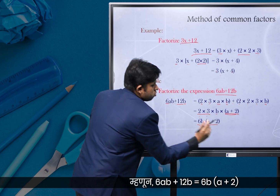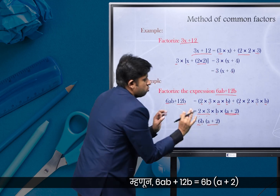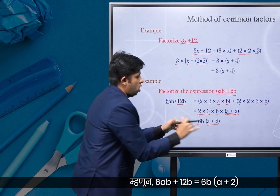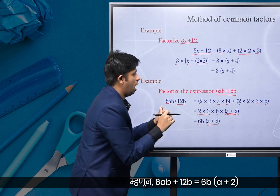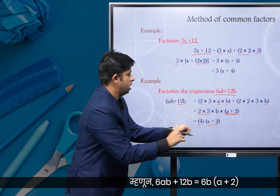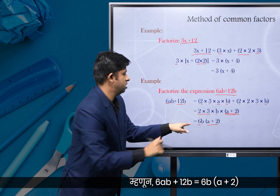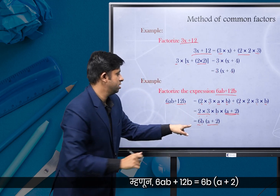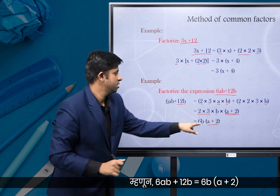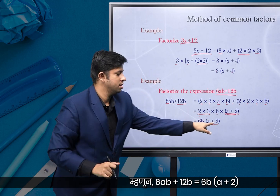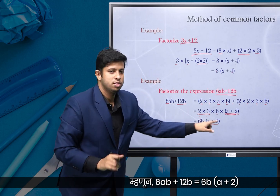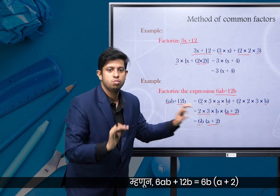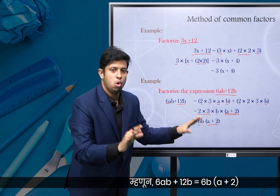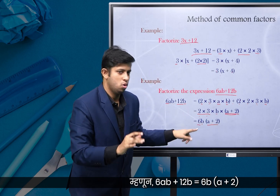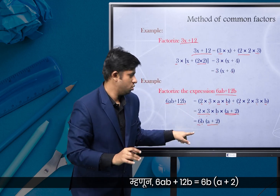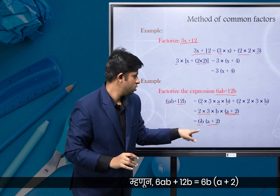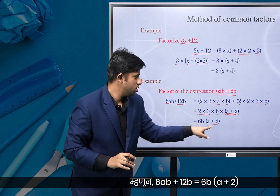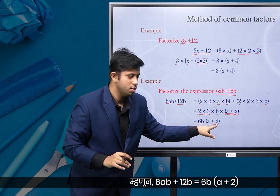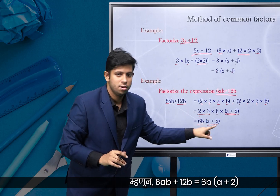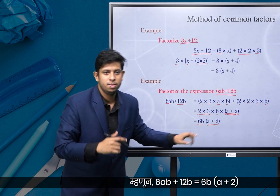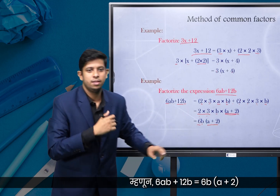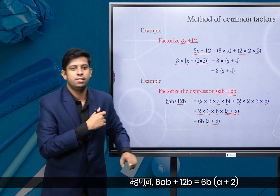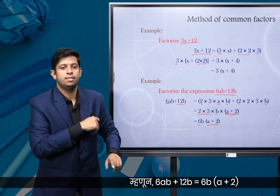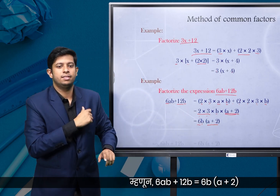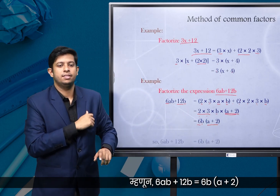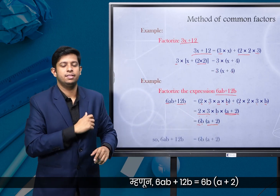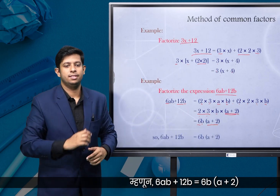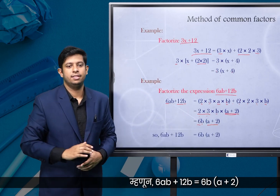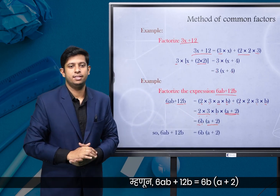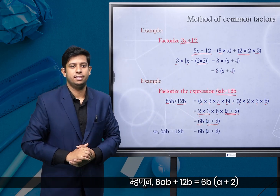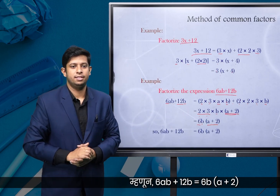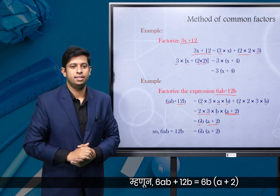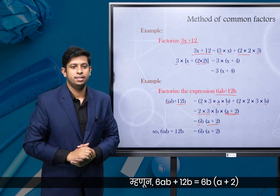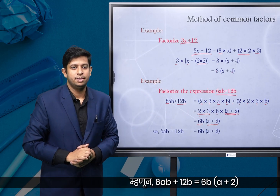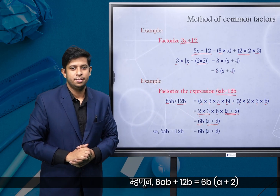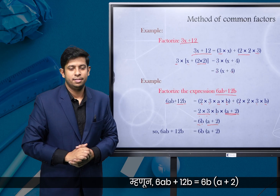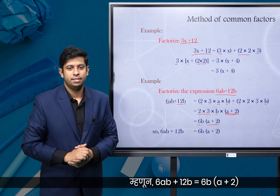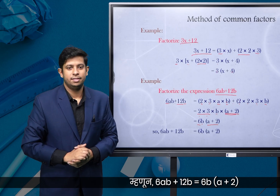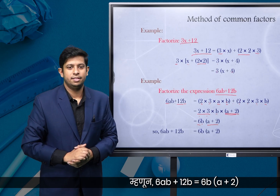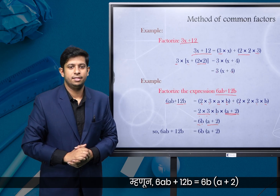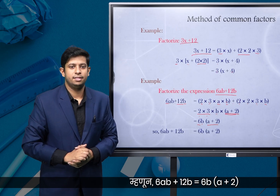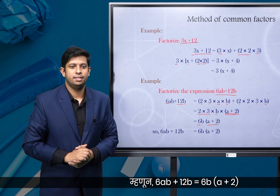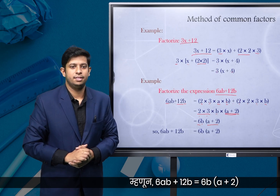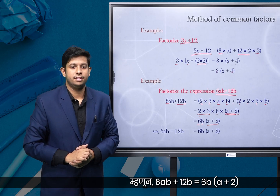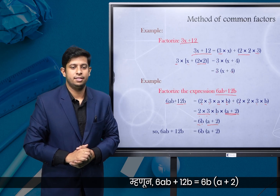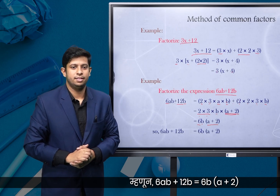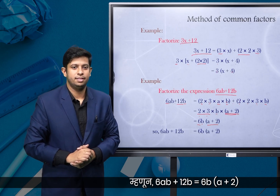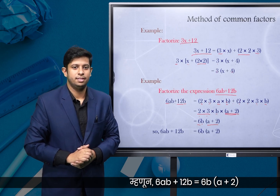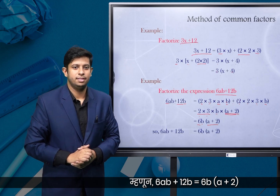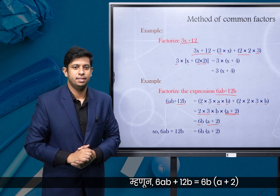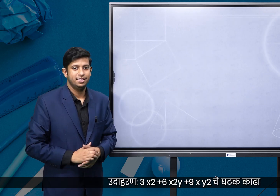म्हणून 6ab अधिक 12b बरोबर 6b कंसामध्ये a अधिक b.